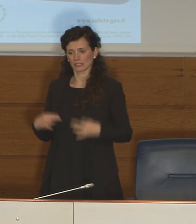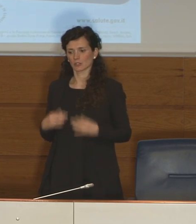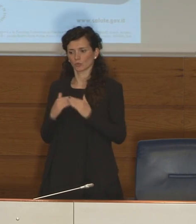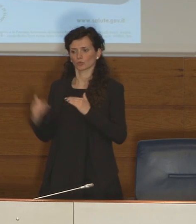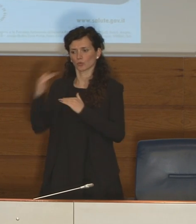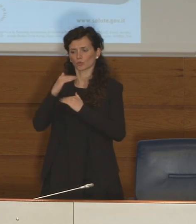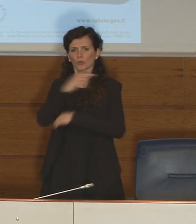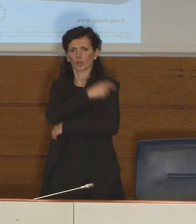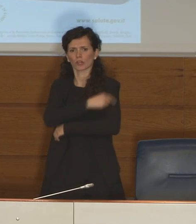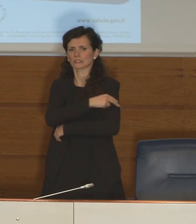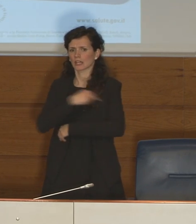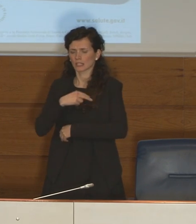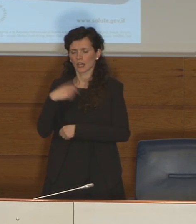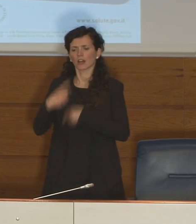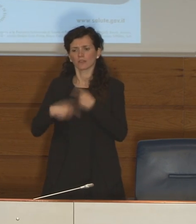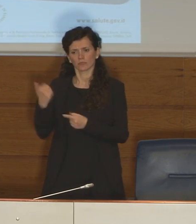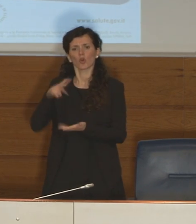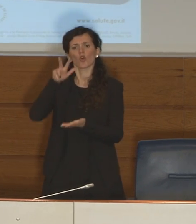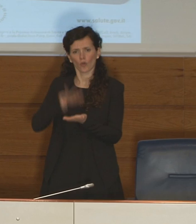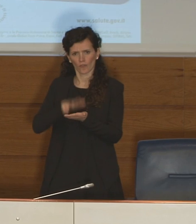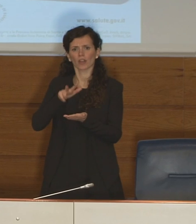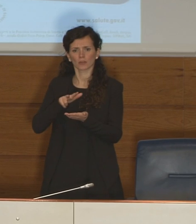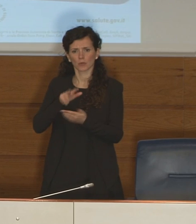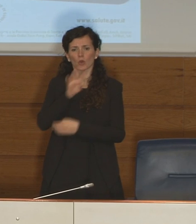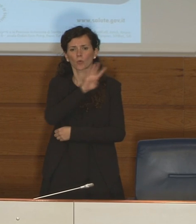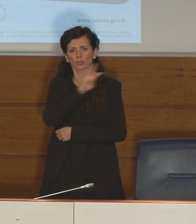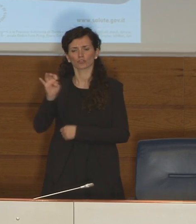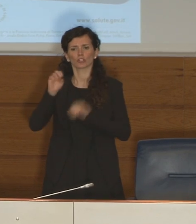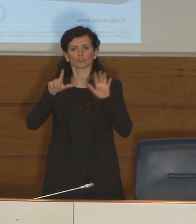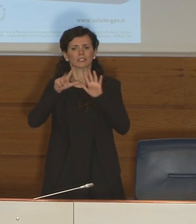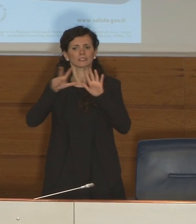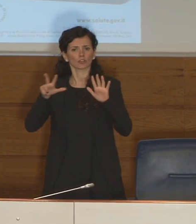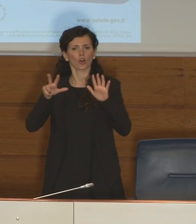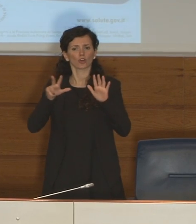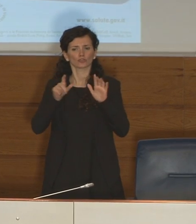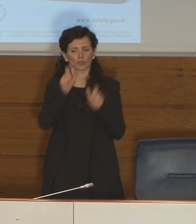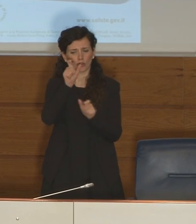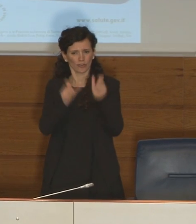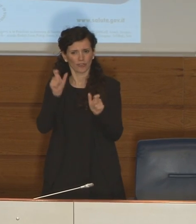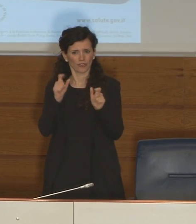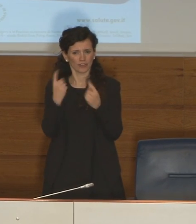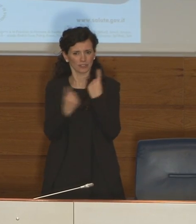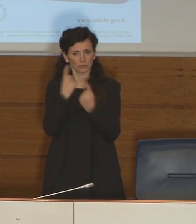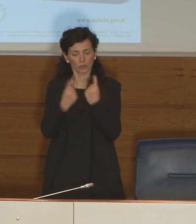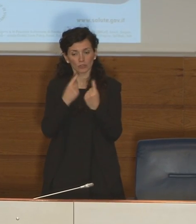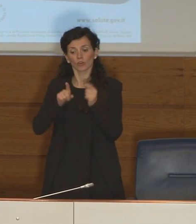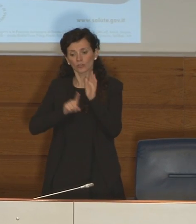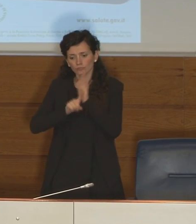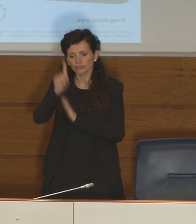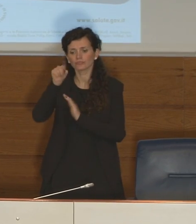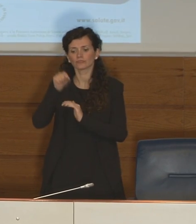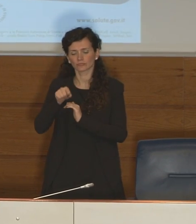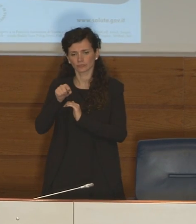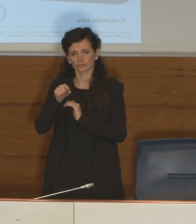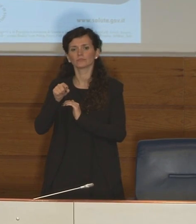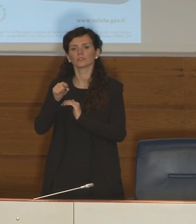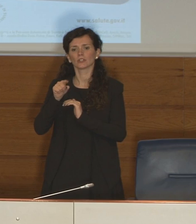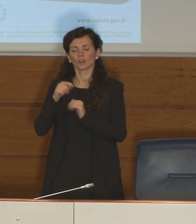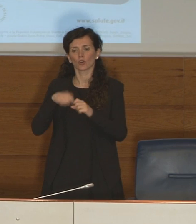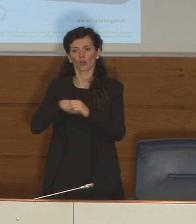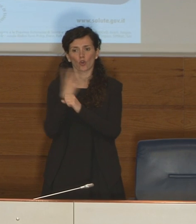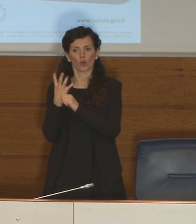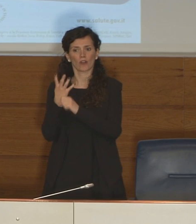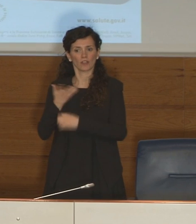di sanità che conferma 478 qua casi positivi su 478